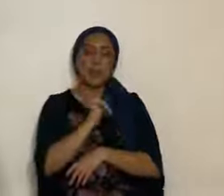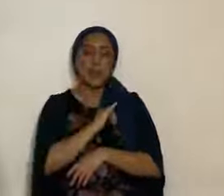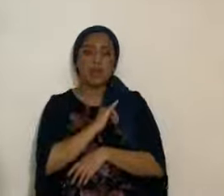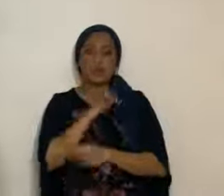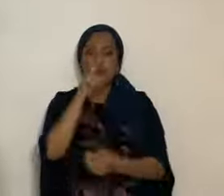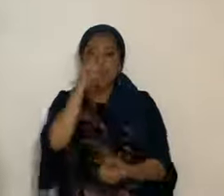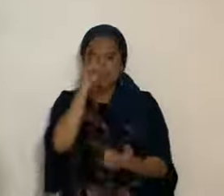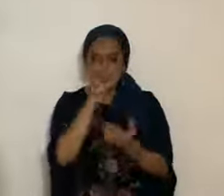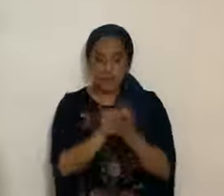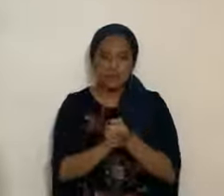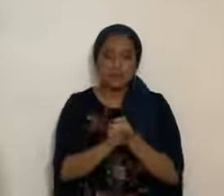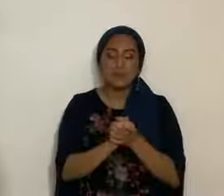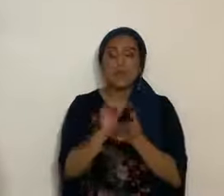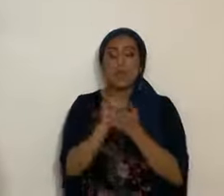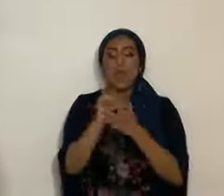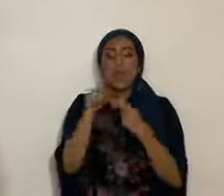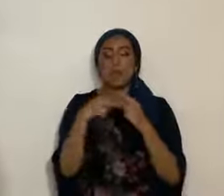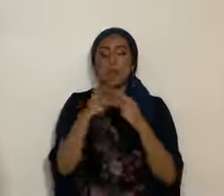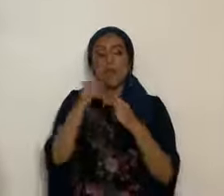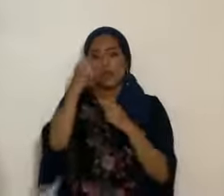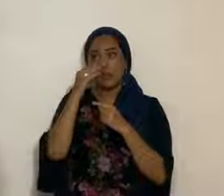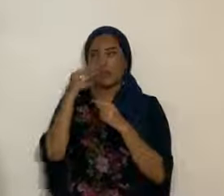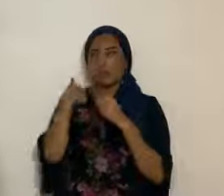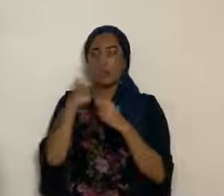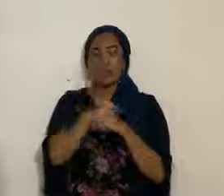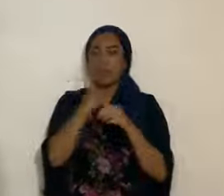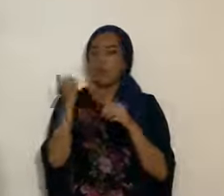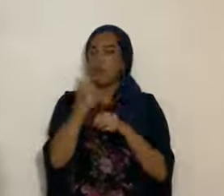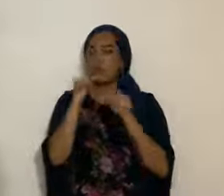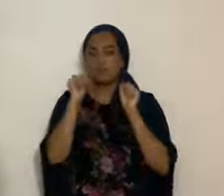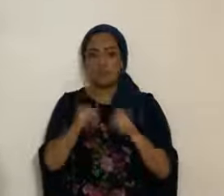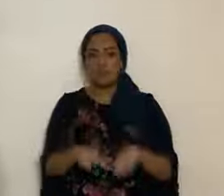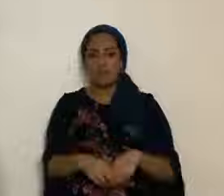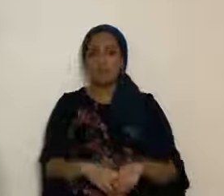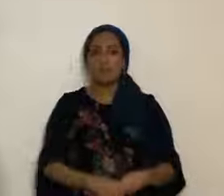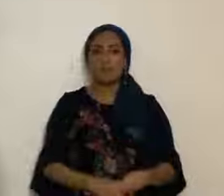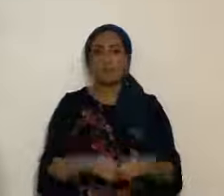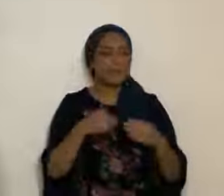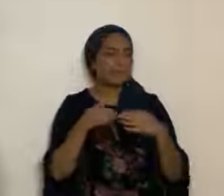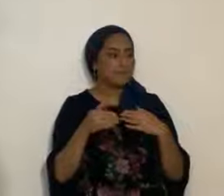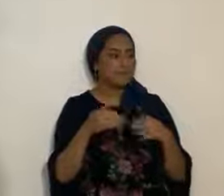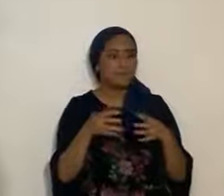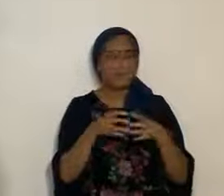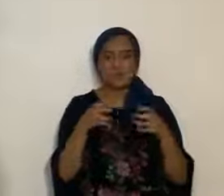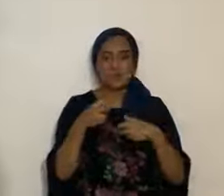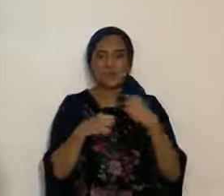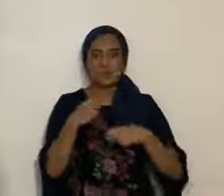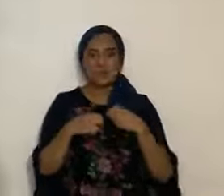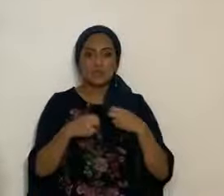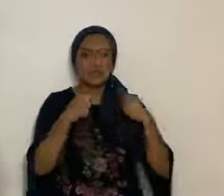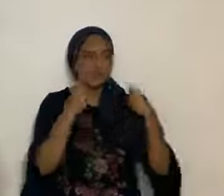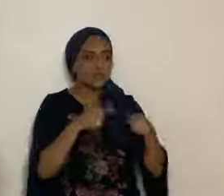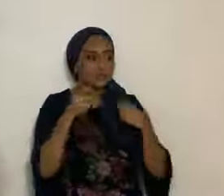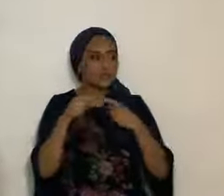creamos que con Elohim todo lo podemos. No importa qué tan adversa se miren la situación o las